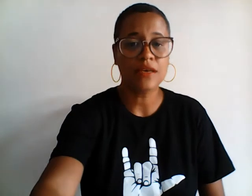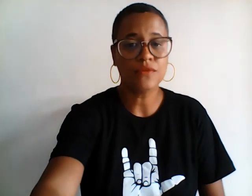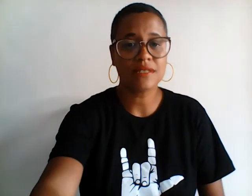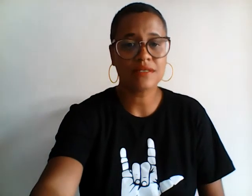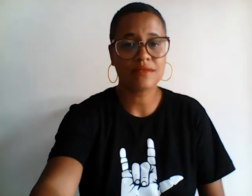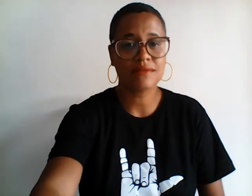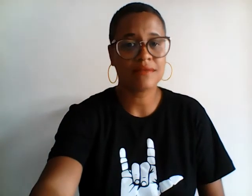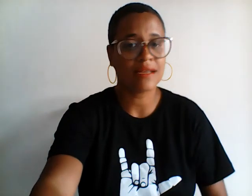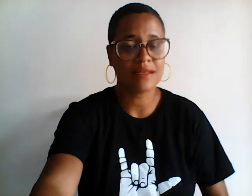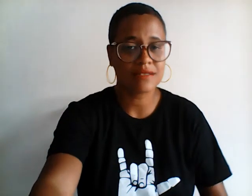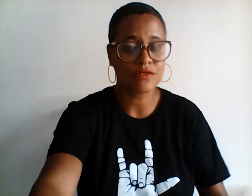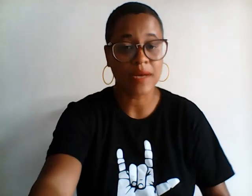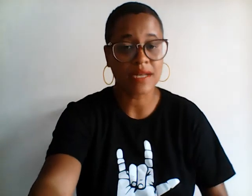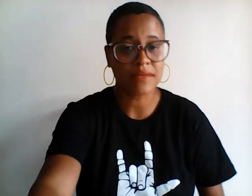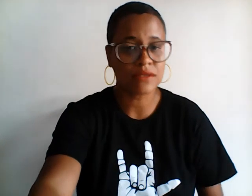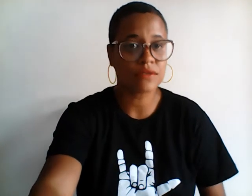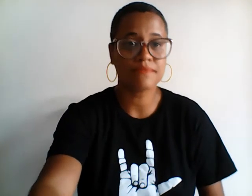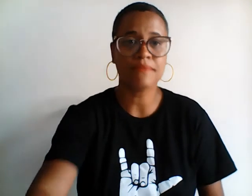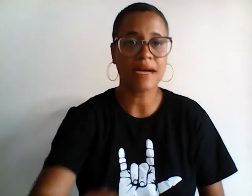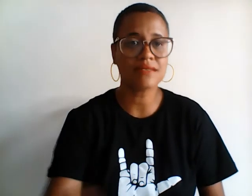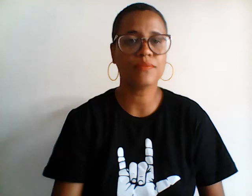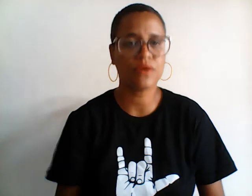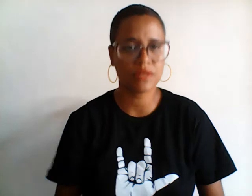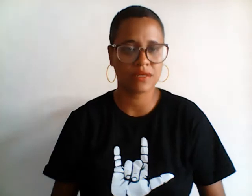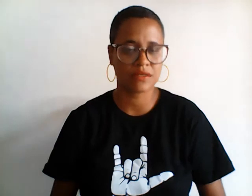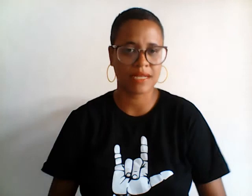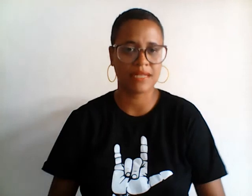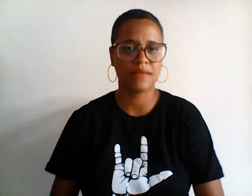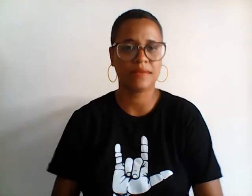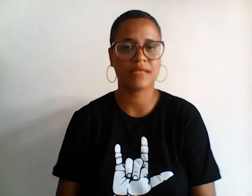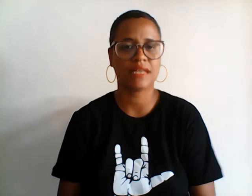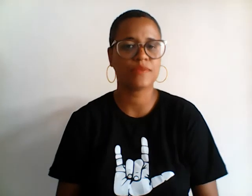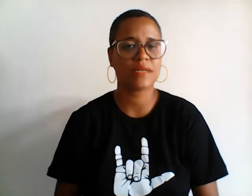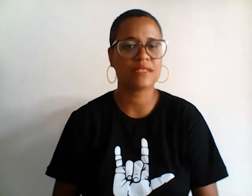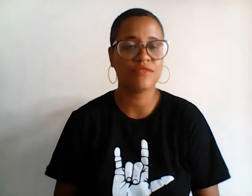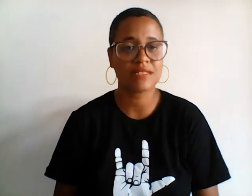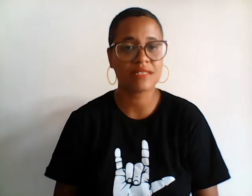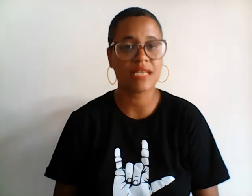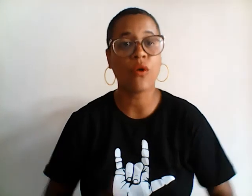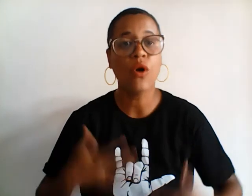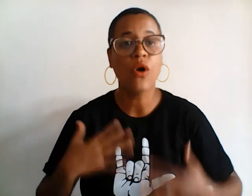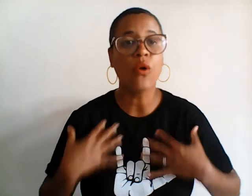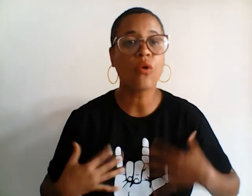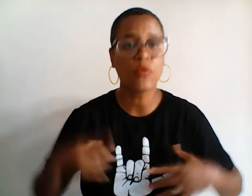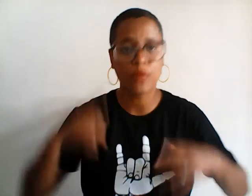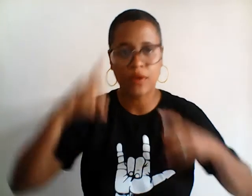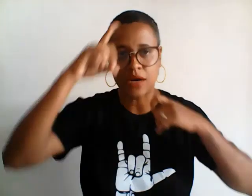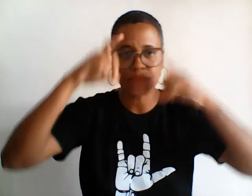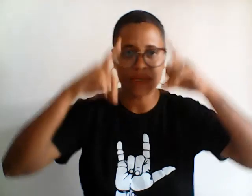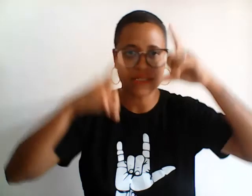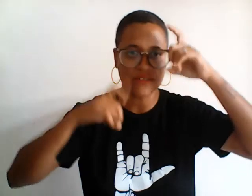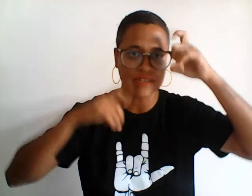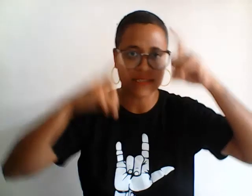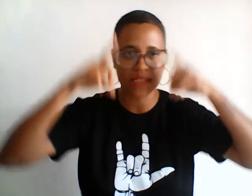uma dos parâmetros mais importantes para Libras é a expressão facial ou corporal. Expressão